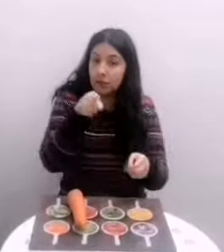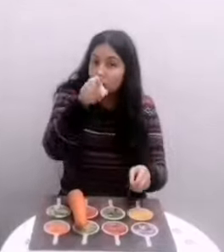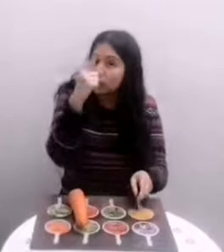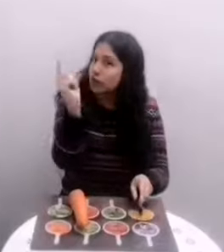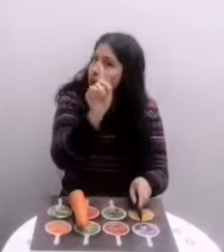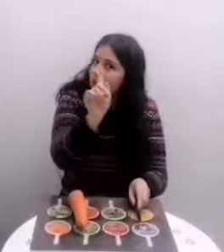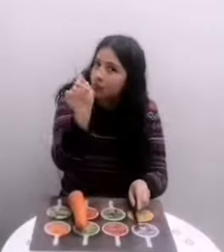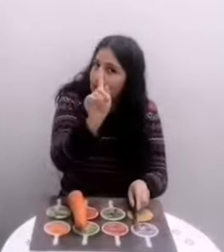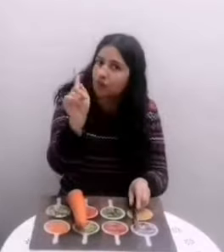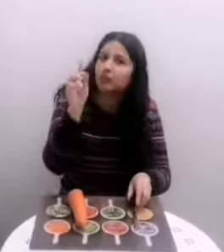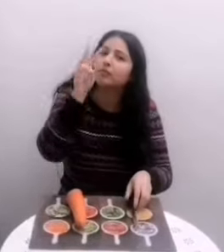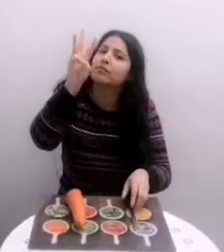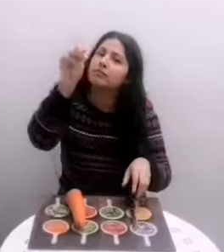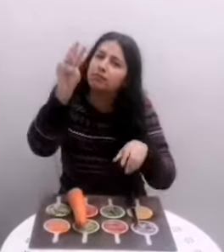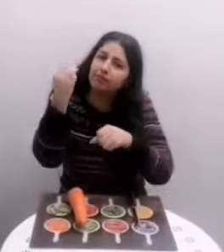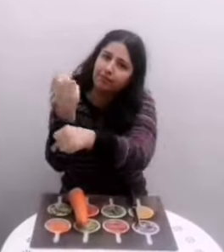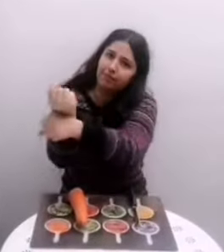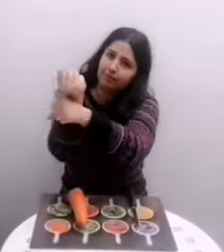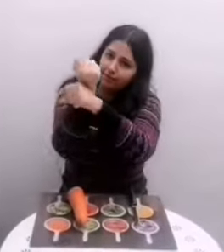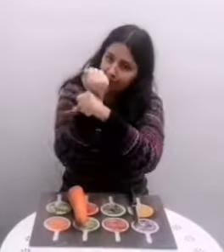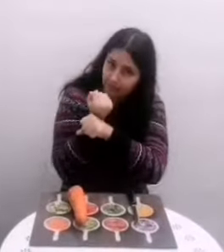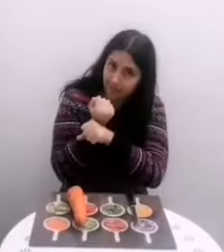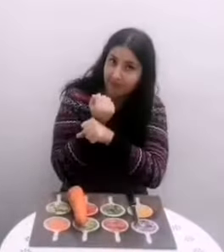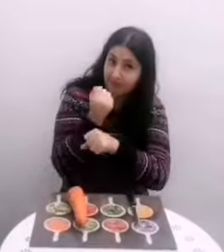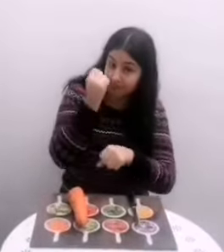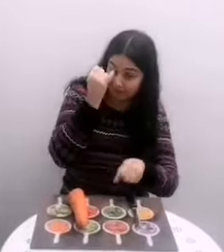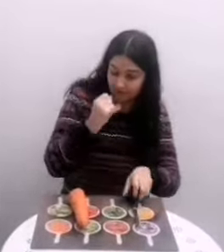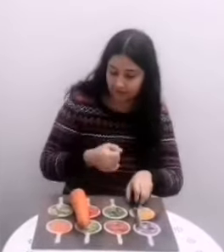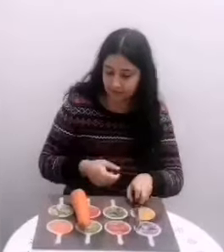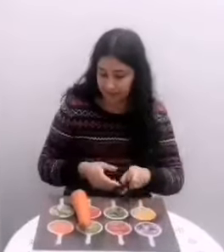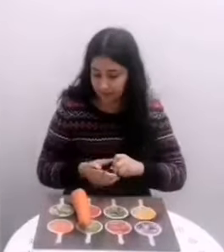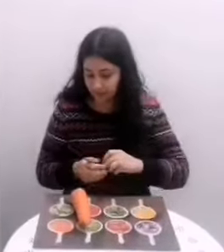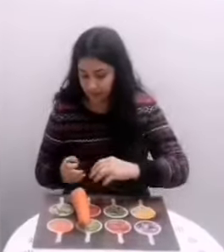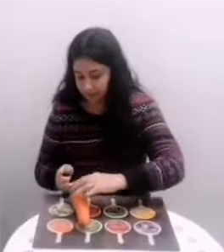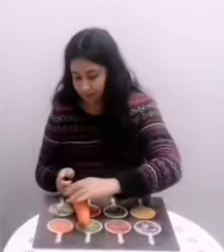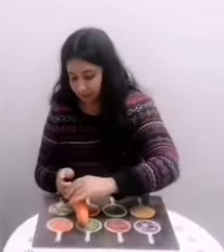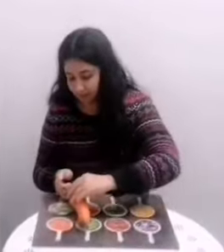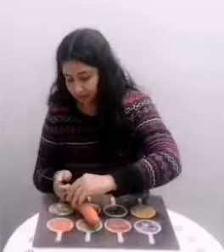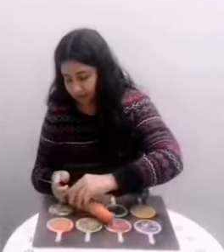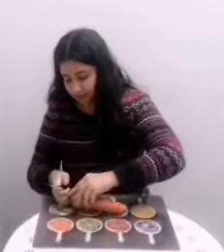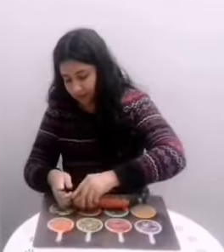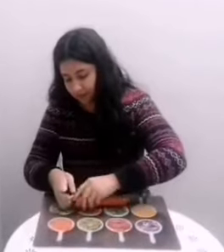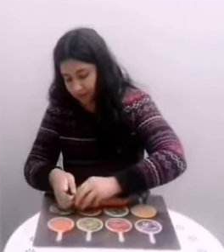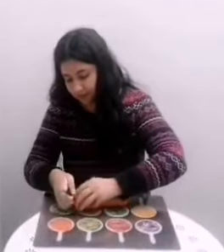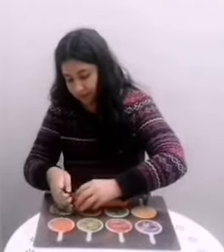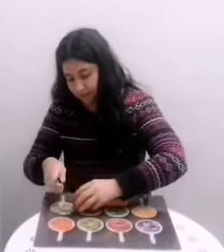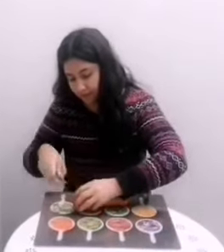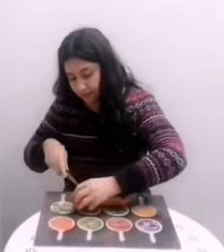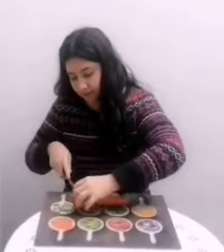un cuchillo que ustedes no van a usar. Le van a pedir ayuda a la mamá y van a cortar la zanahoria.